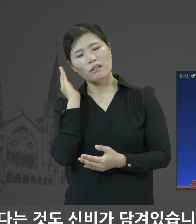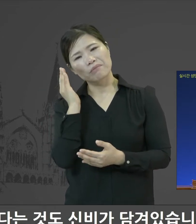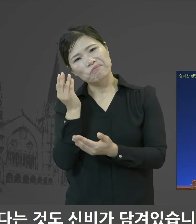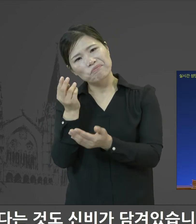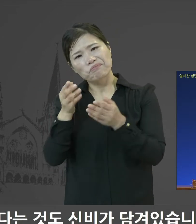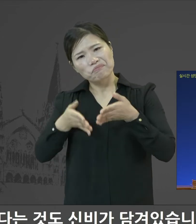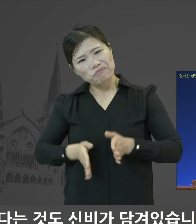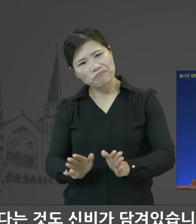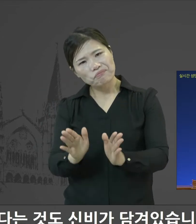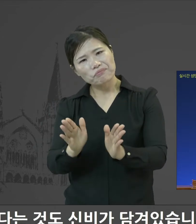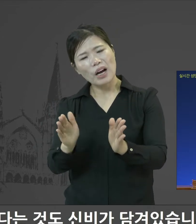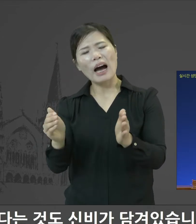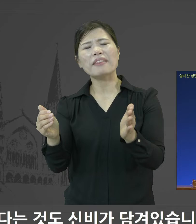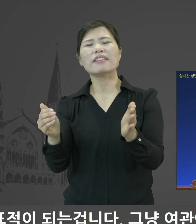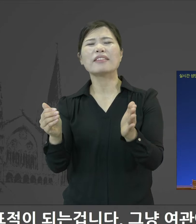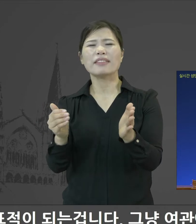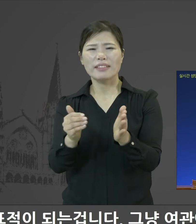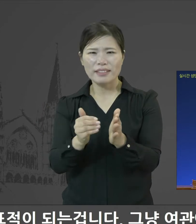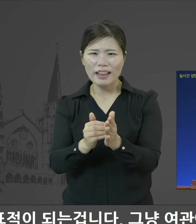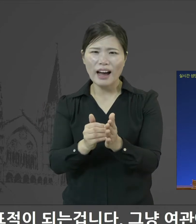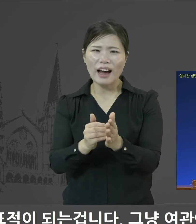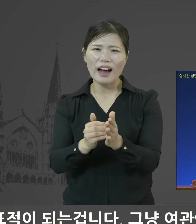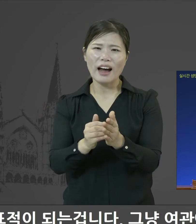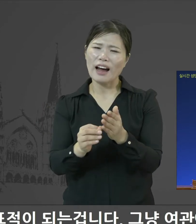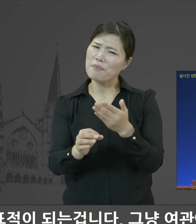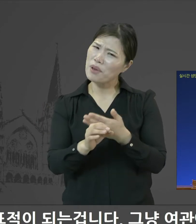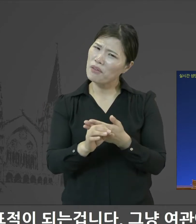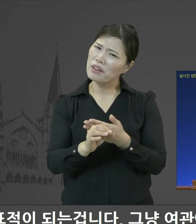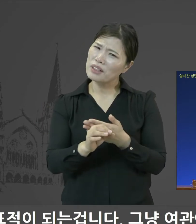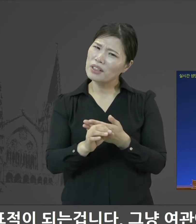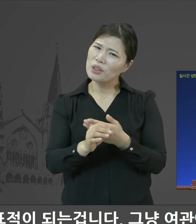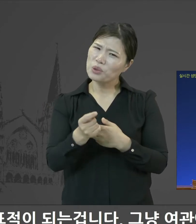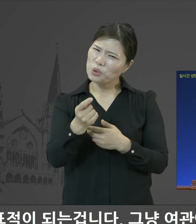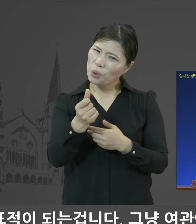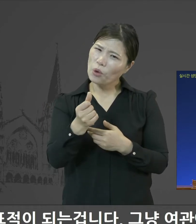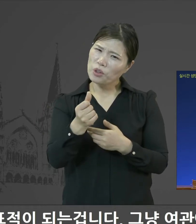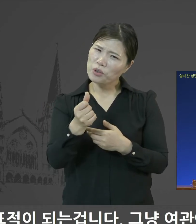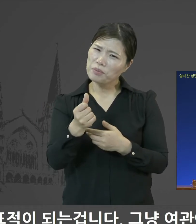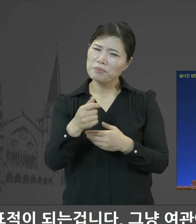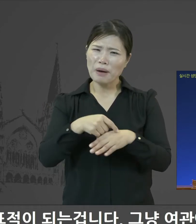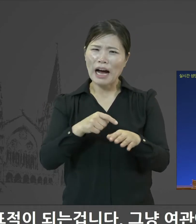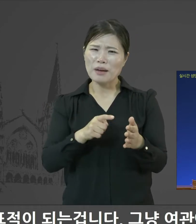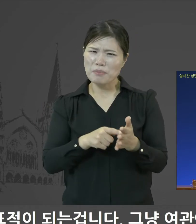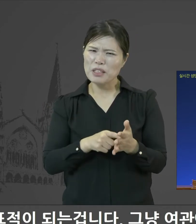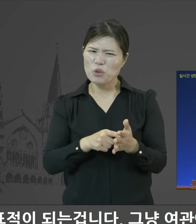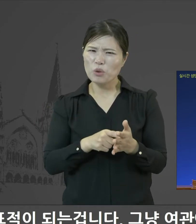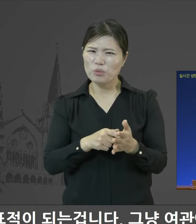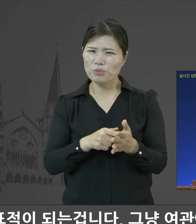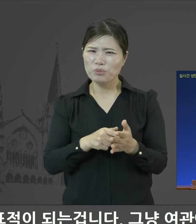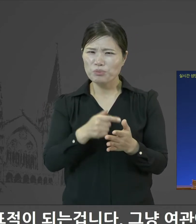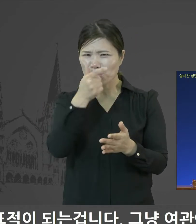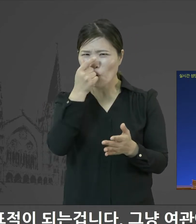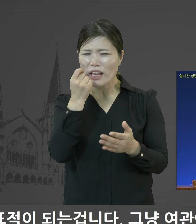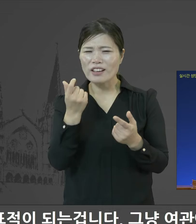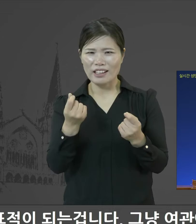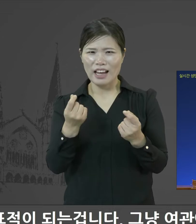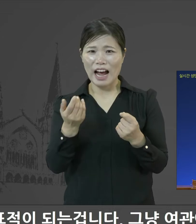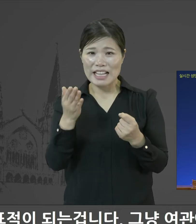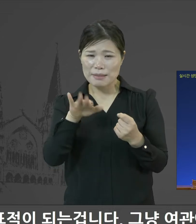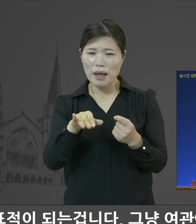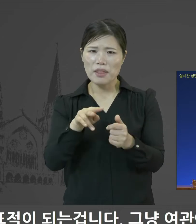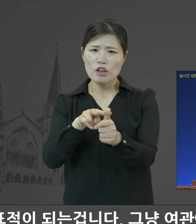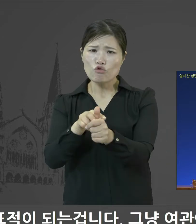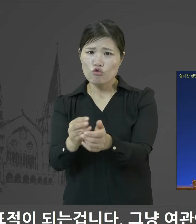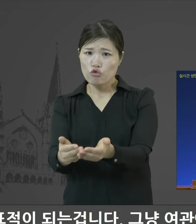것을 찾으면서 이분이구나 하는 생각을 덜 했을 것 같아. 근데 구유에 누워 계신